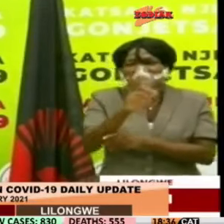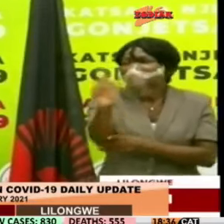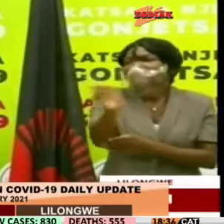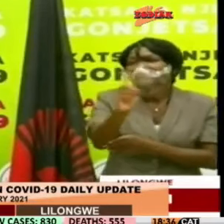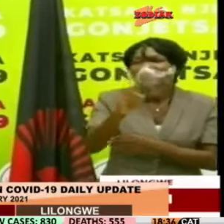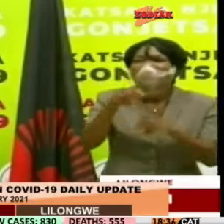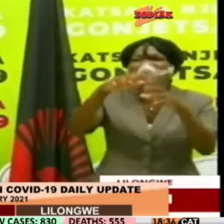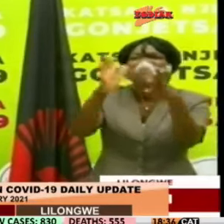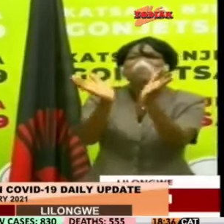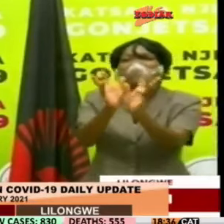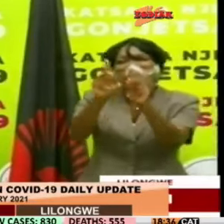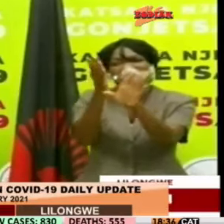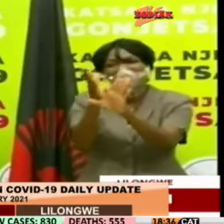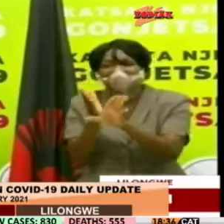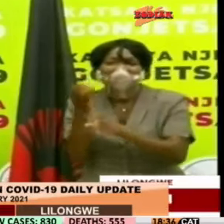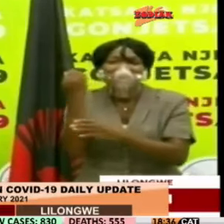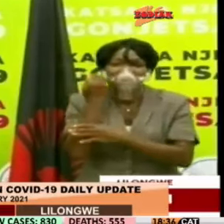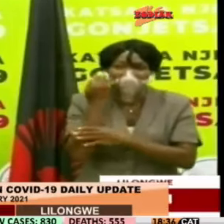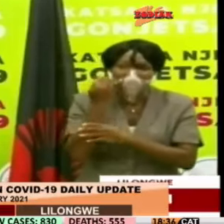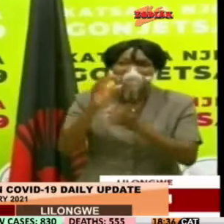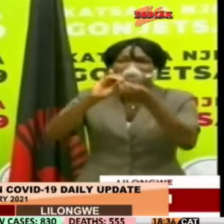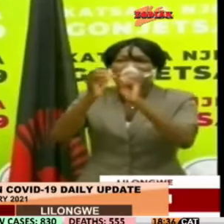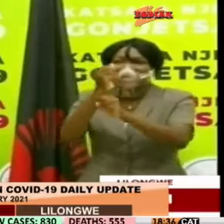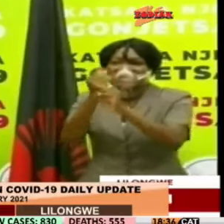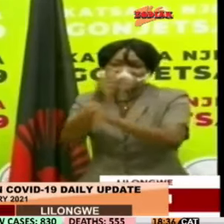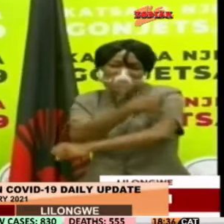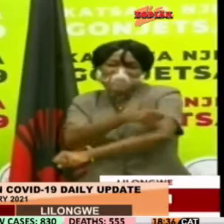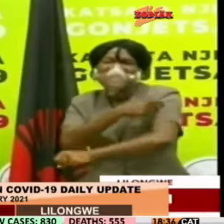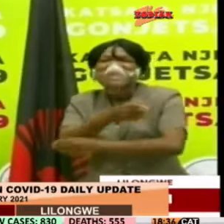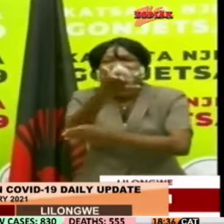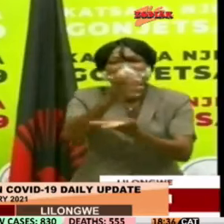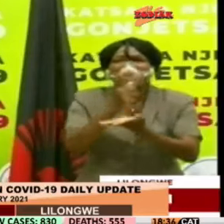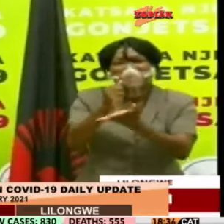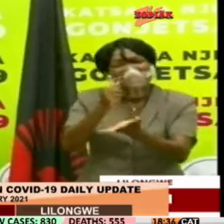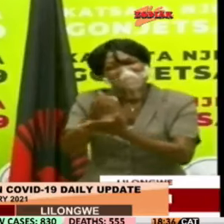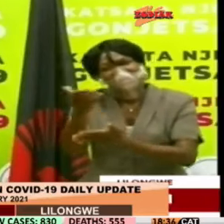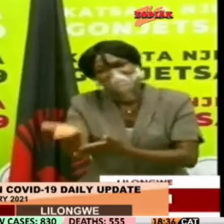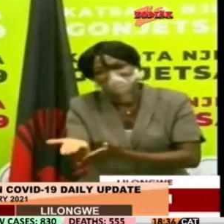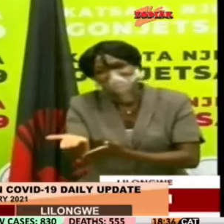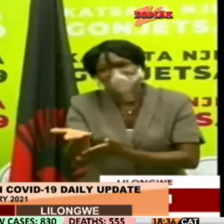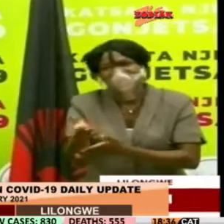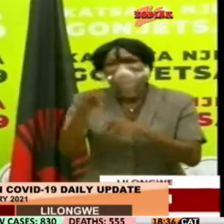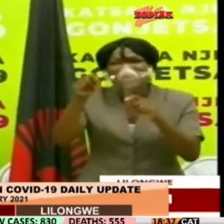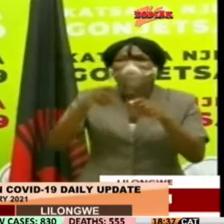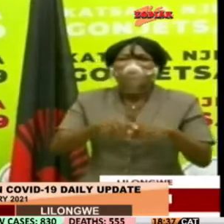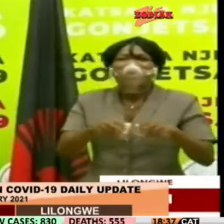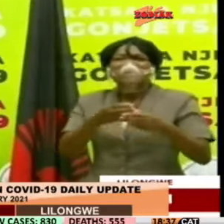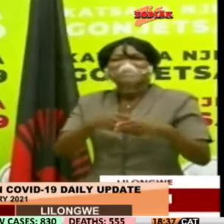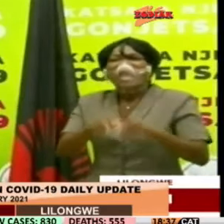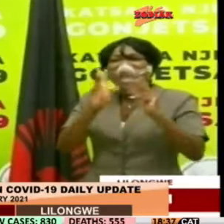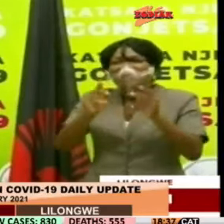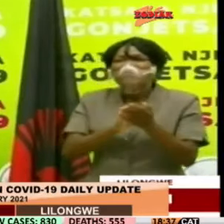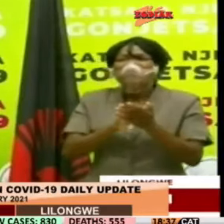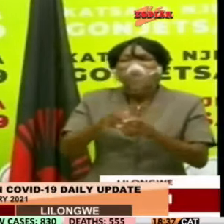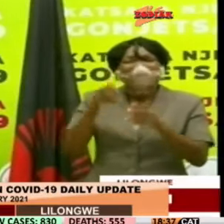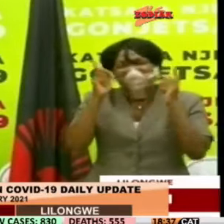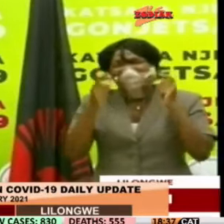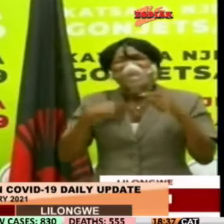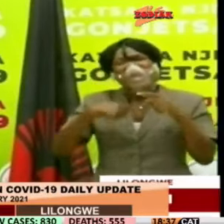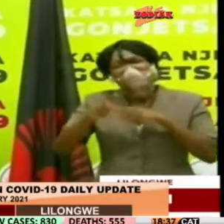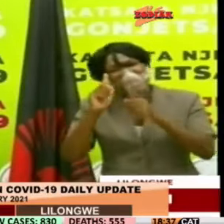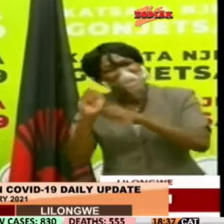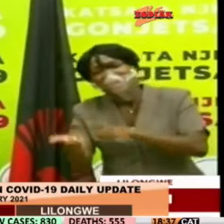achiyembekezo kumene anthu athu amatiyang'anira ndipo nditogoze kwambiri madokotala ndi manesi ogwira ntchito kumeneko chifukwa